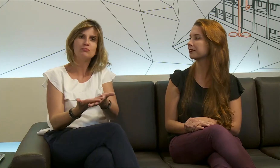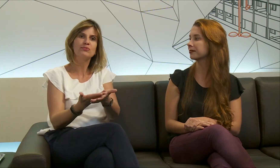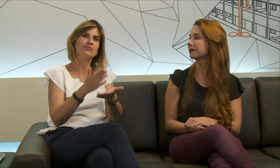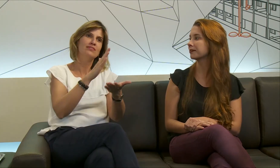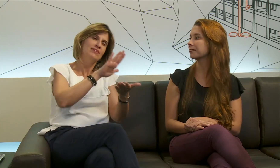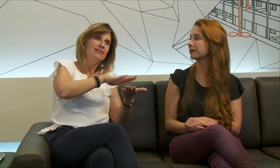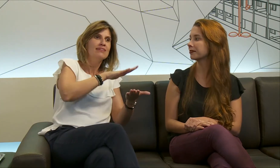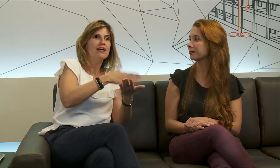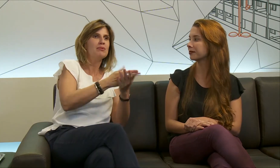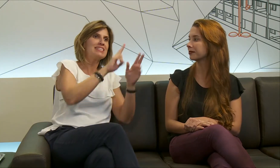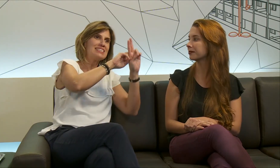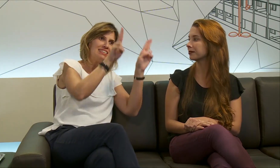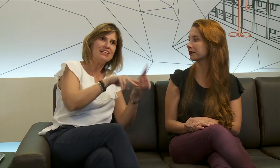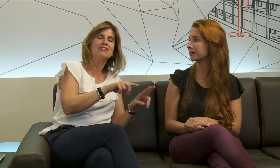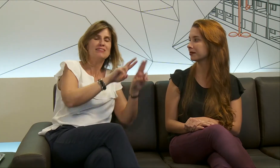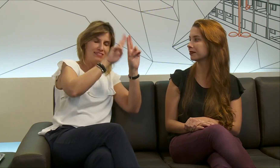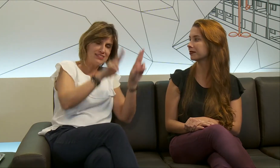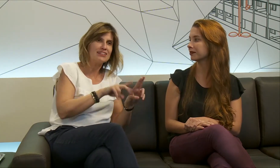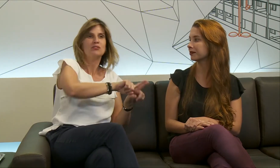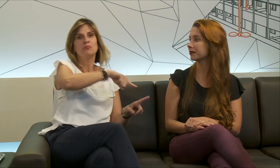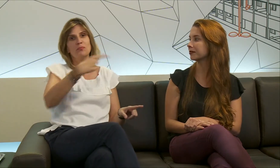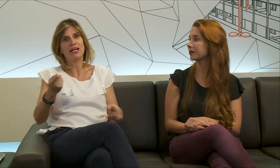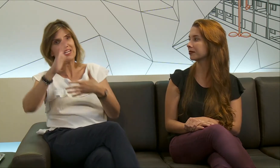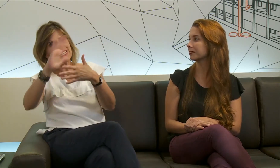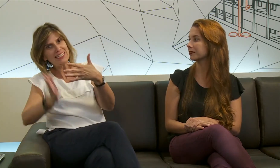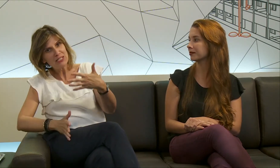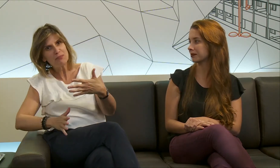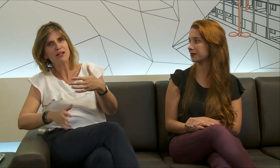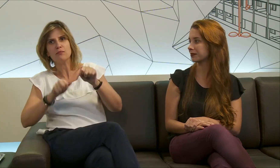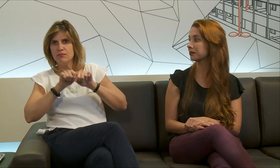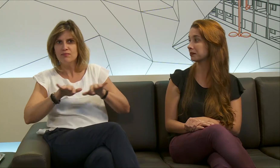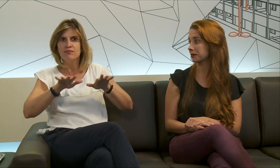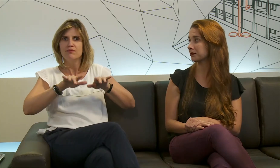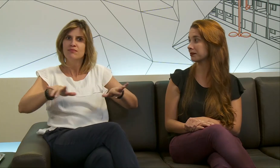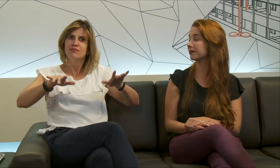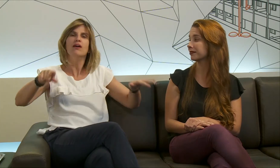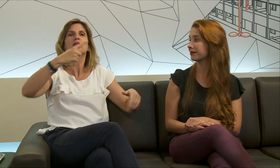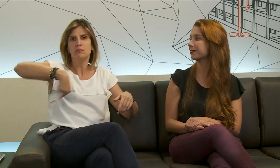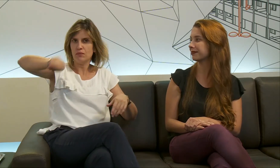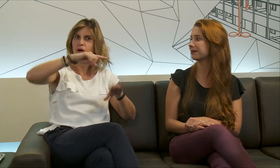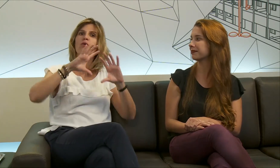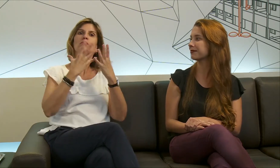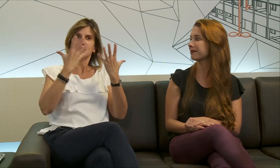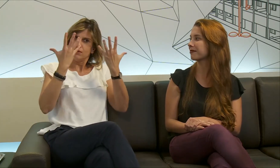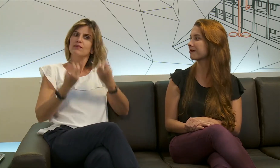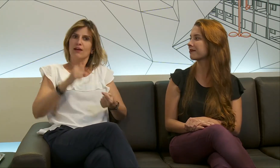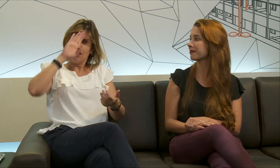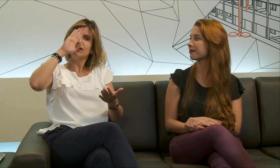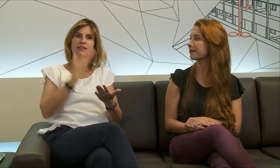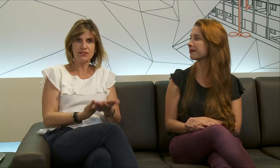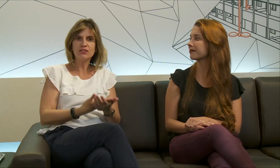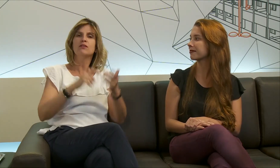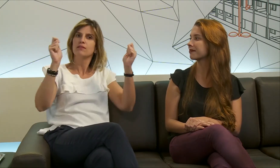internacionais, mas esses sinais, eles são de um contexto bastante específico e é